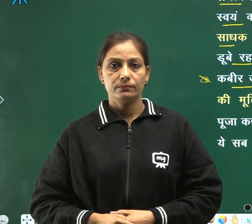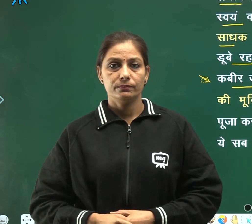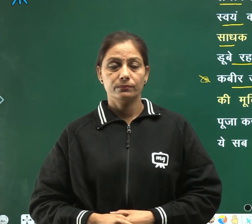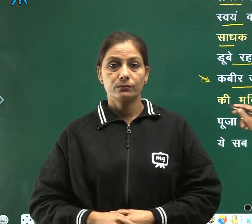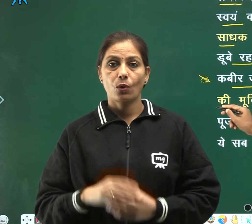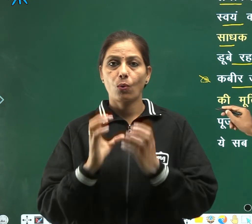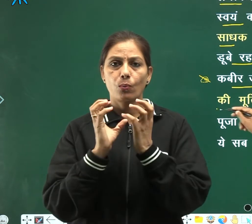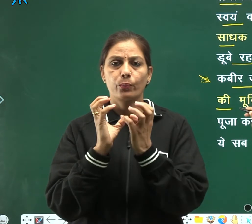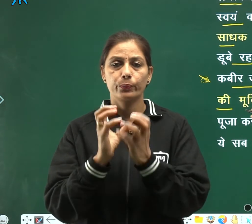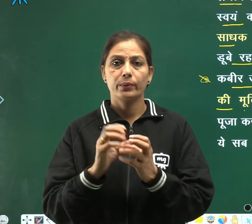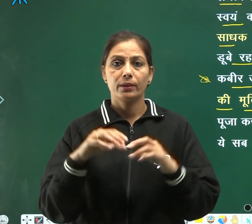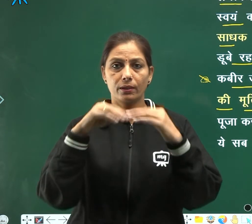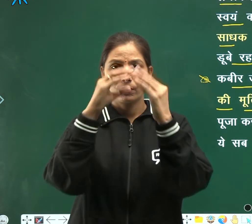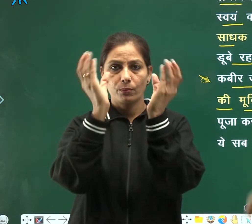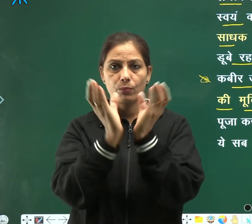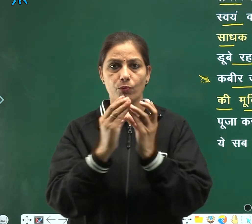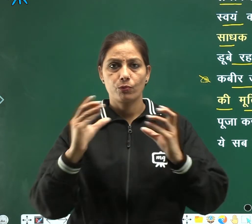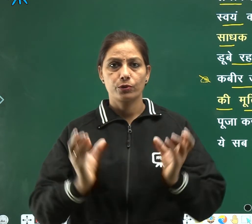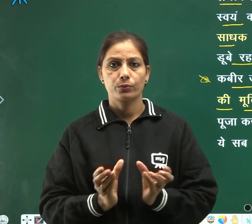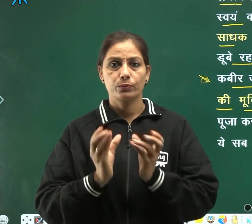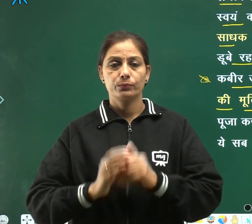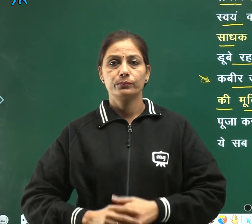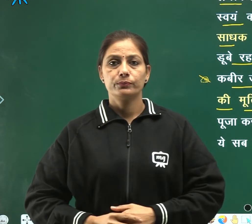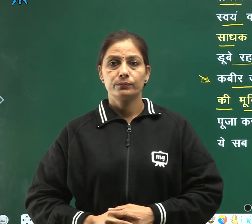पत्थर की मूर्तियों,